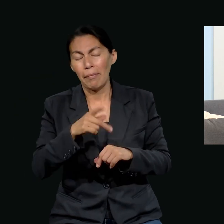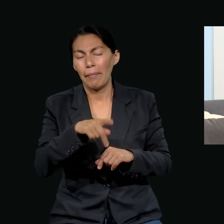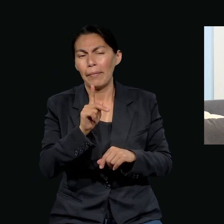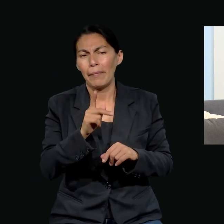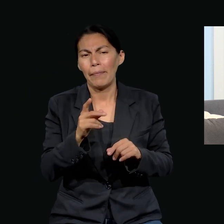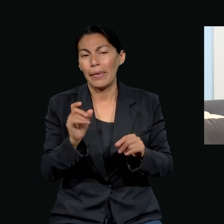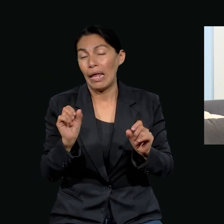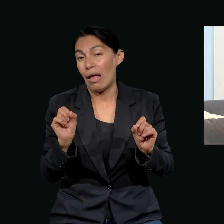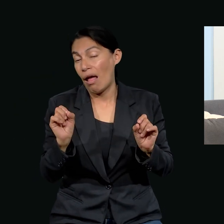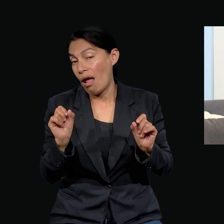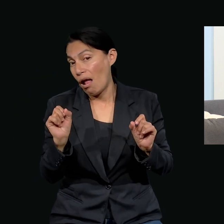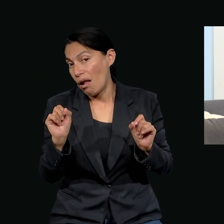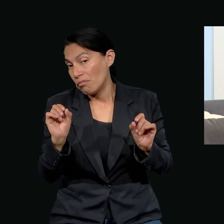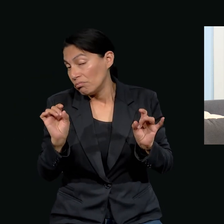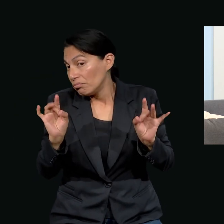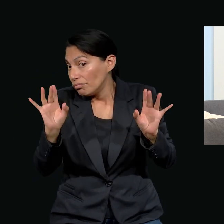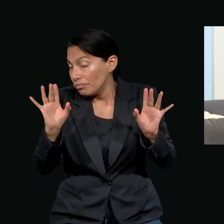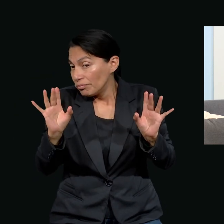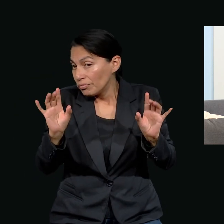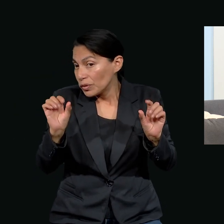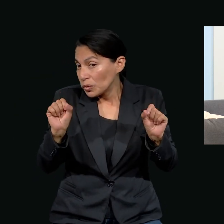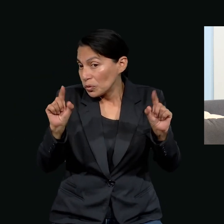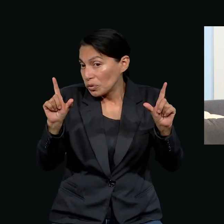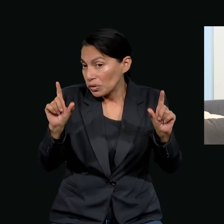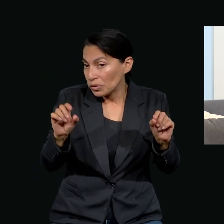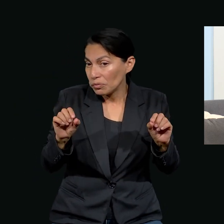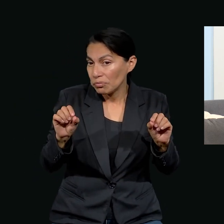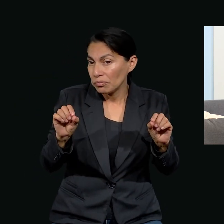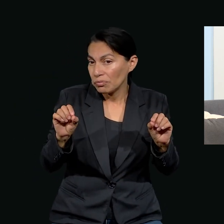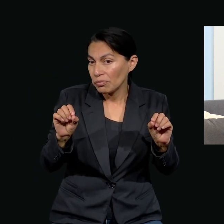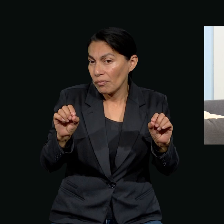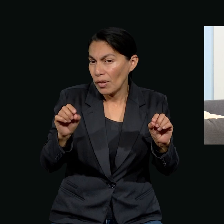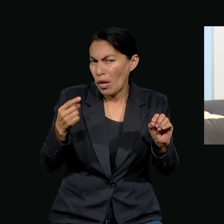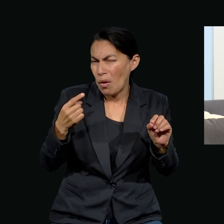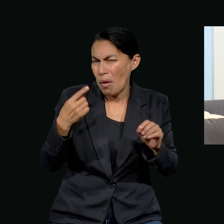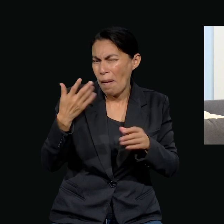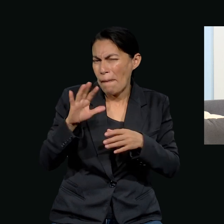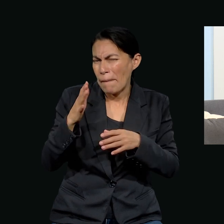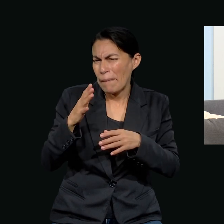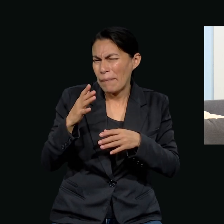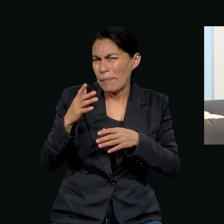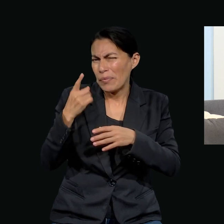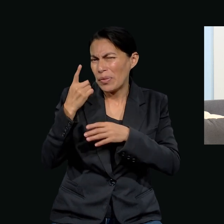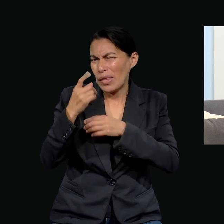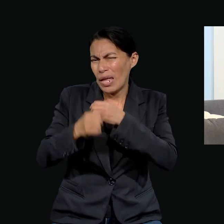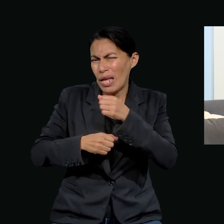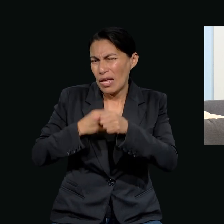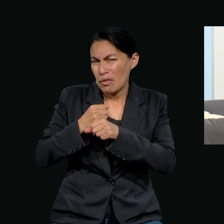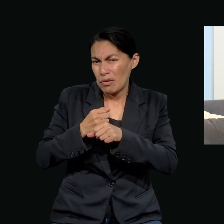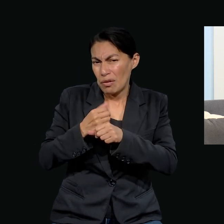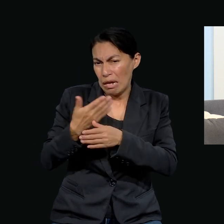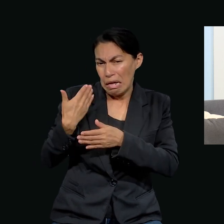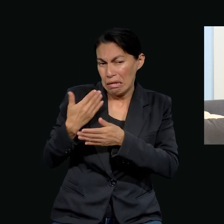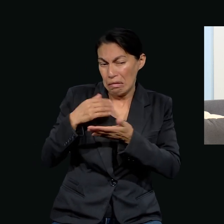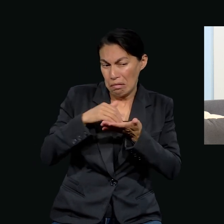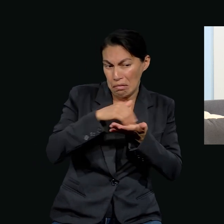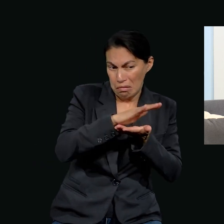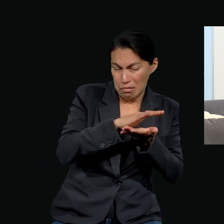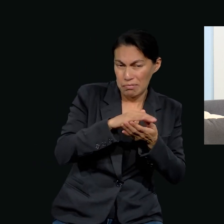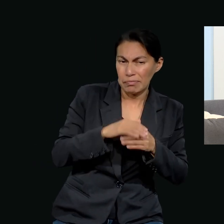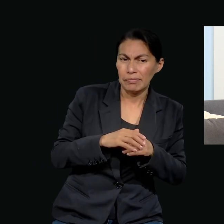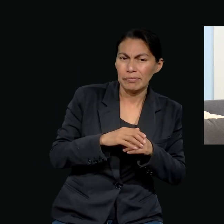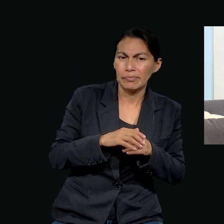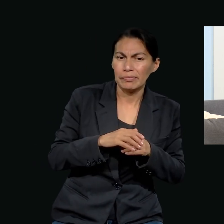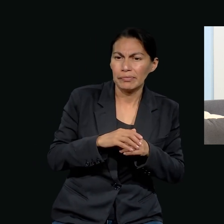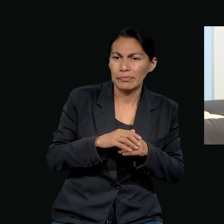curioso que ocurrió cuando apenas tenía un año y tanto de expulsado, yo creo que no llegaba a dos años. Estabamos,